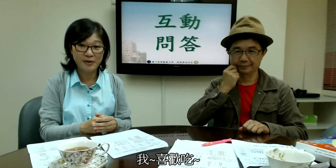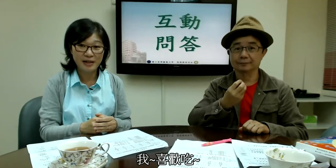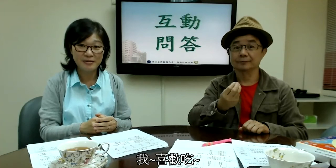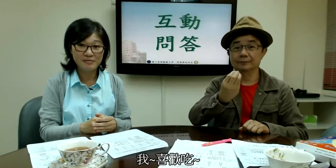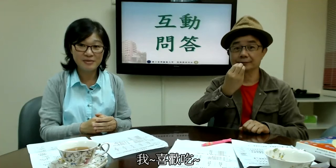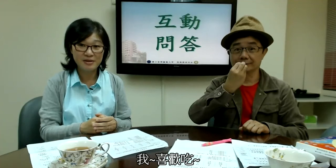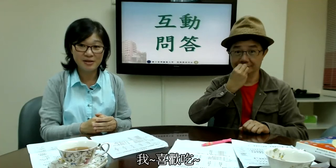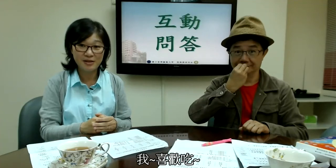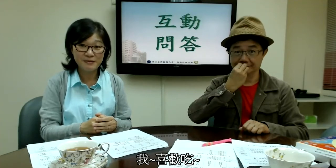欢吃。